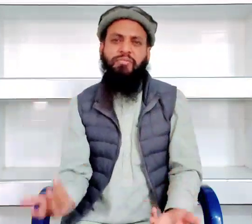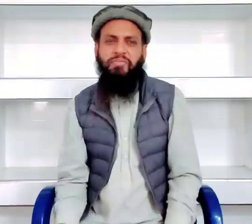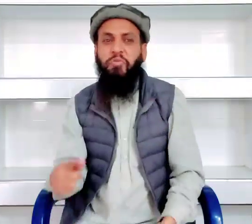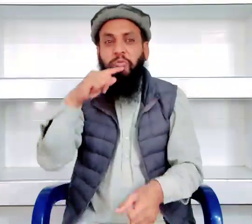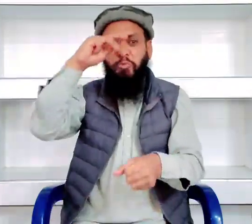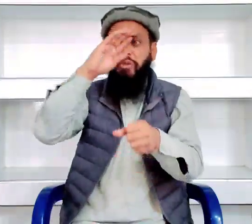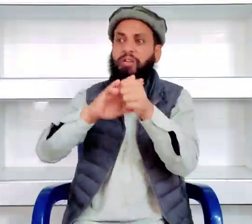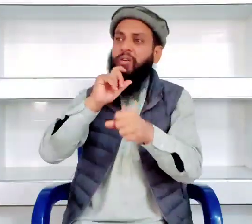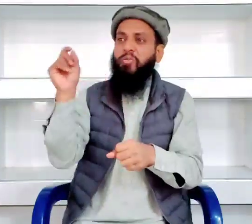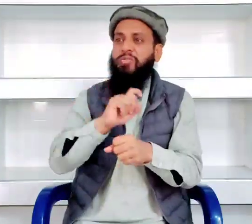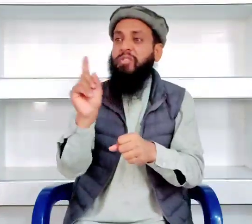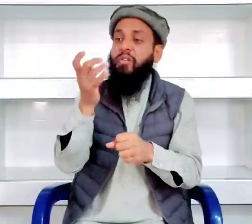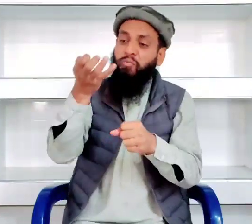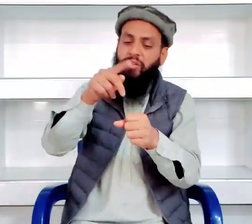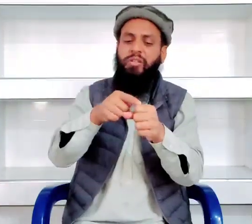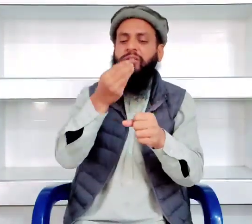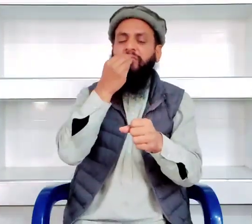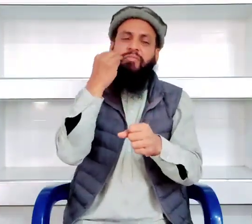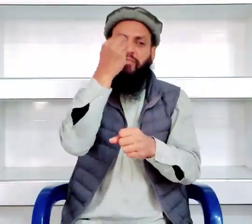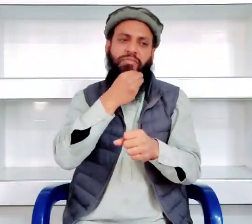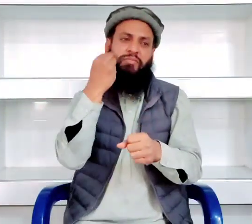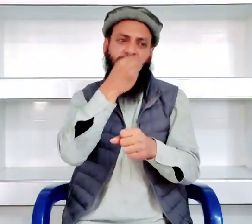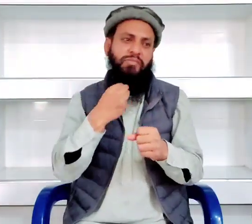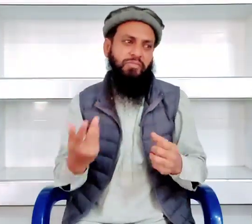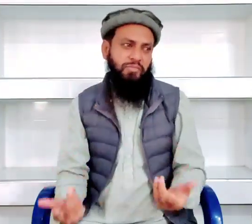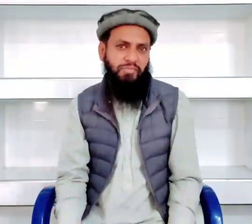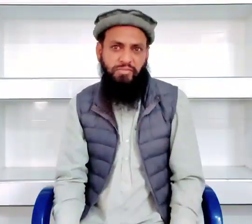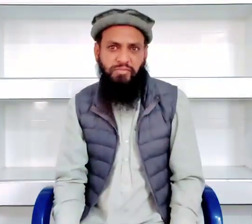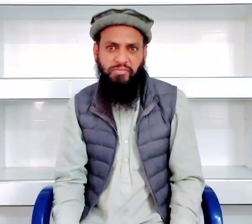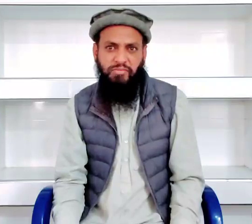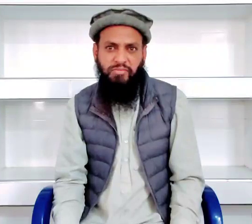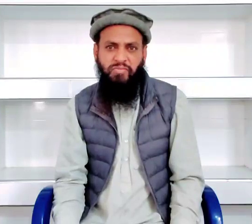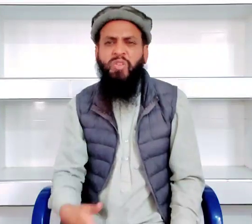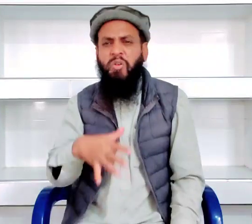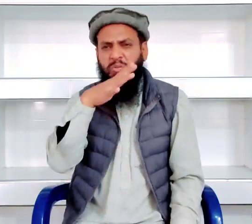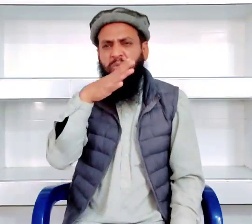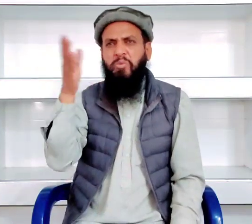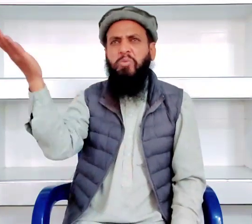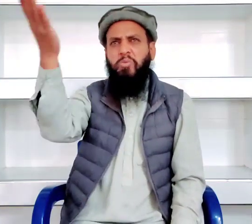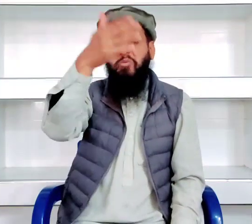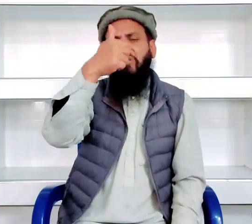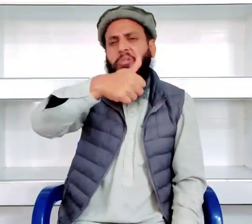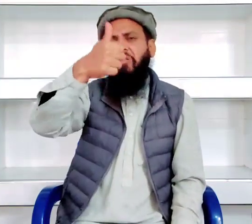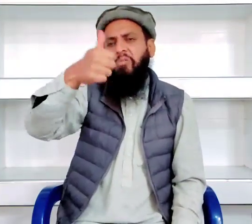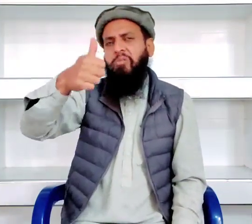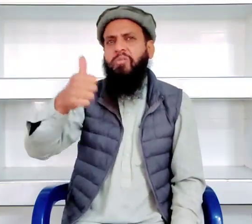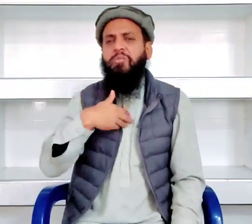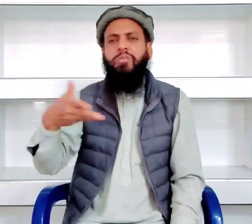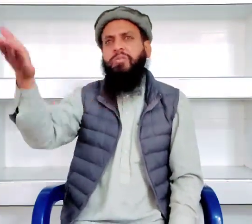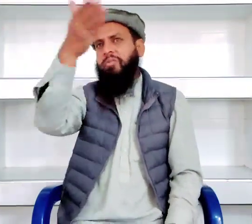قدوی رحمہ اللہ حافظہ اللہ اور اسی طرح دیگر شیخ جڑے نے یہ جائز نہیں قرار دیتے اس واسطے یہ دوویں رائے نے